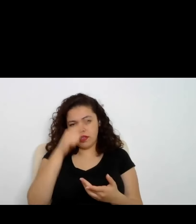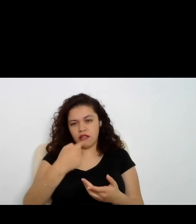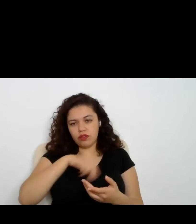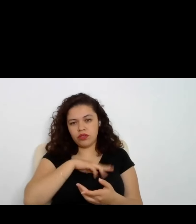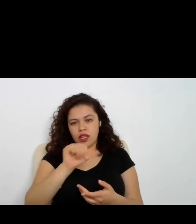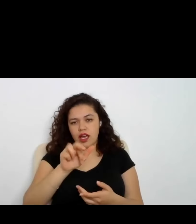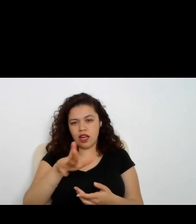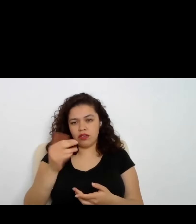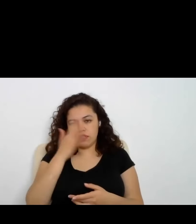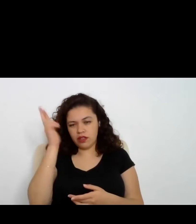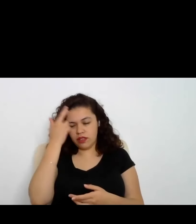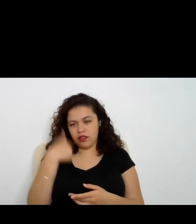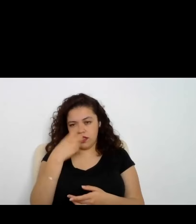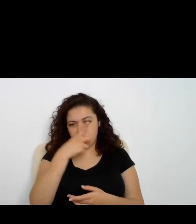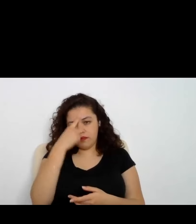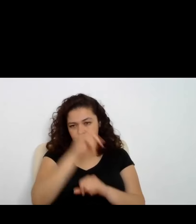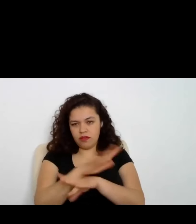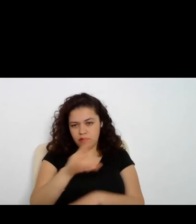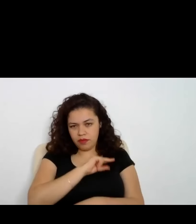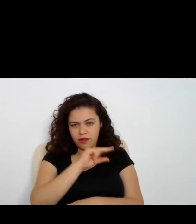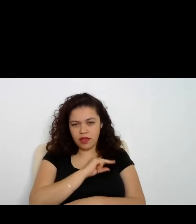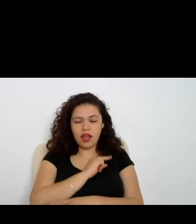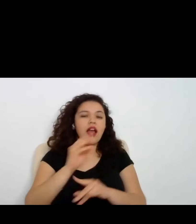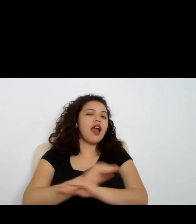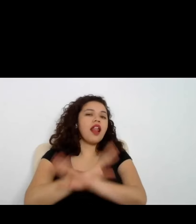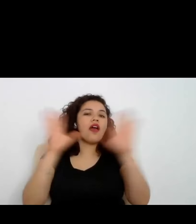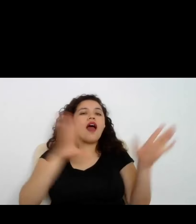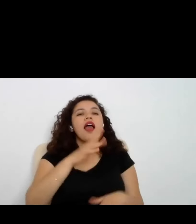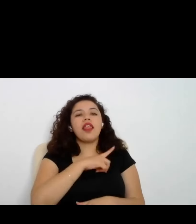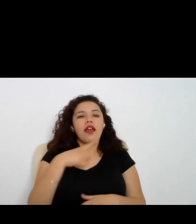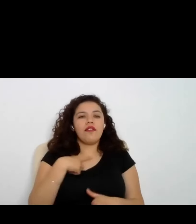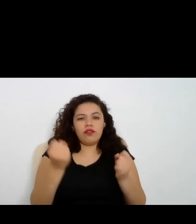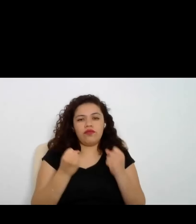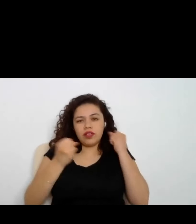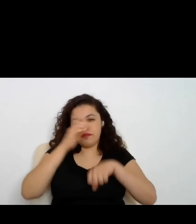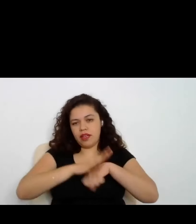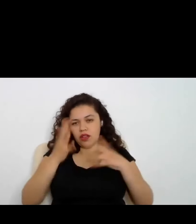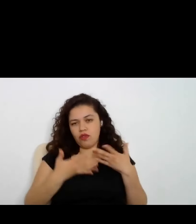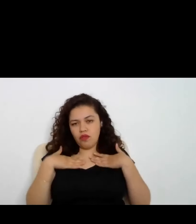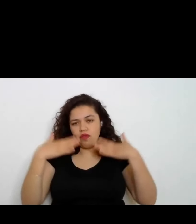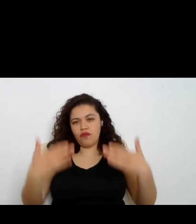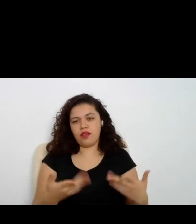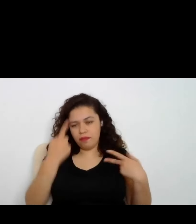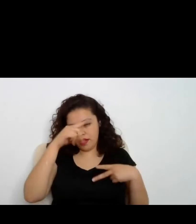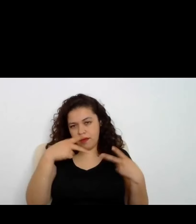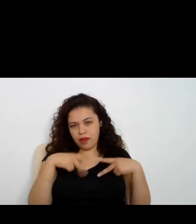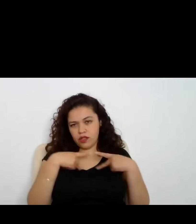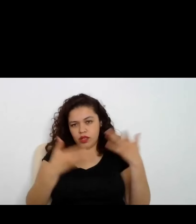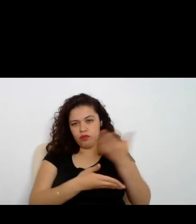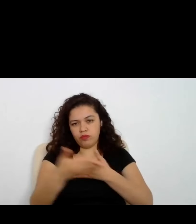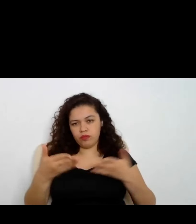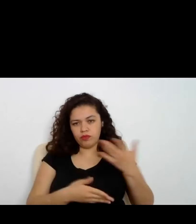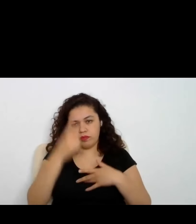con relación a su información personal, lo que sin duda fortalece el nivel de confianza del titular con relación a